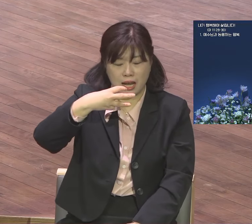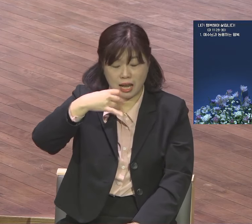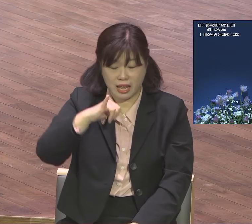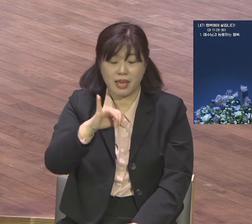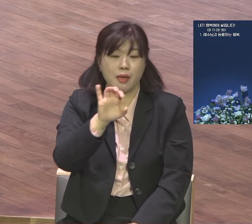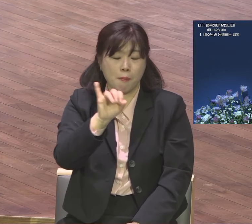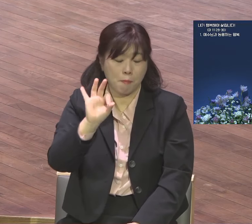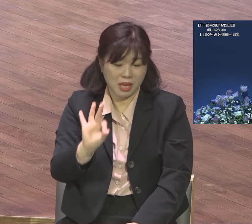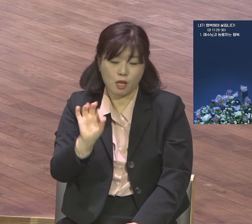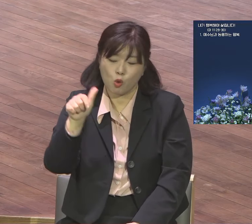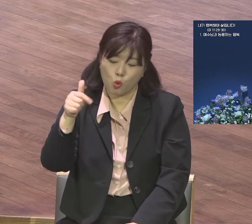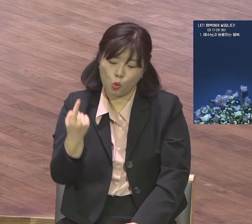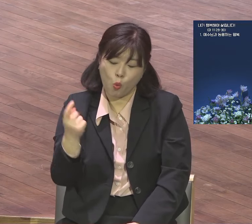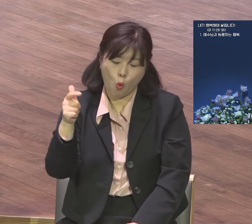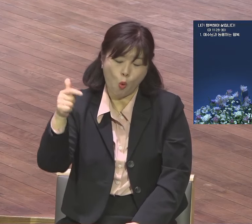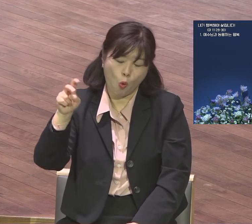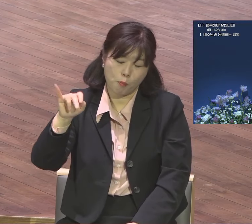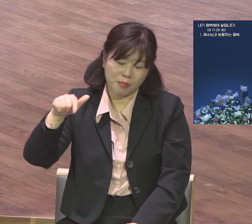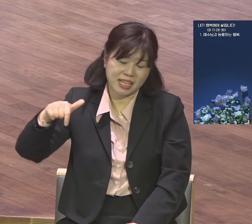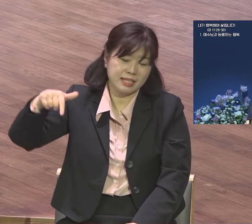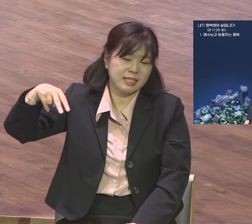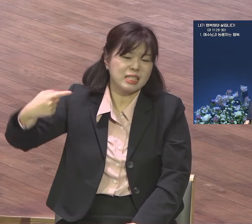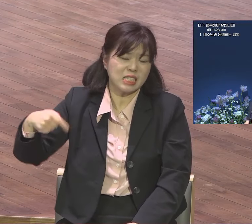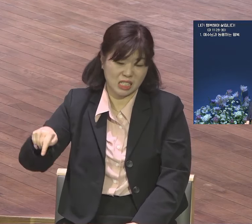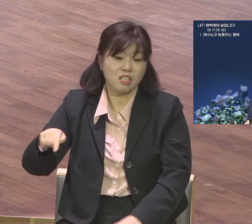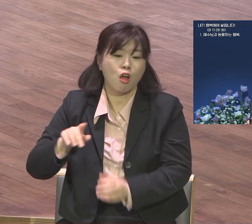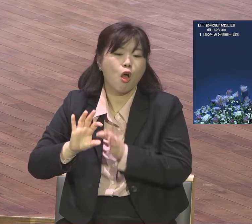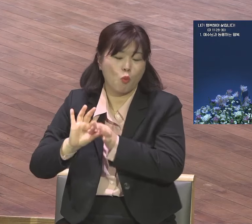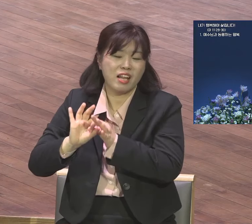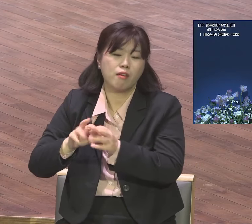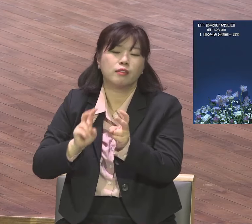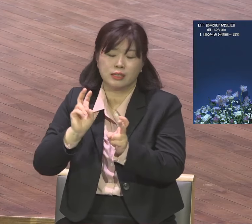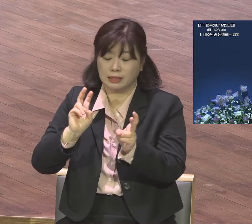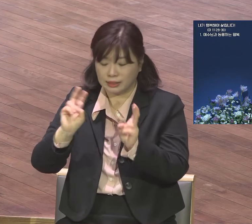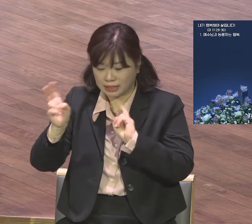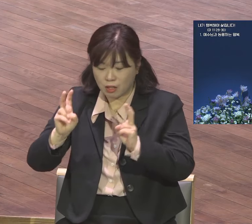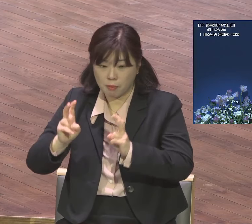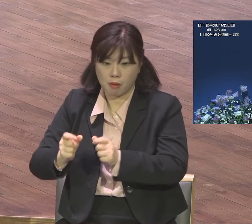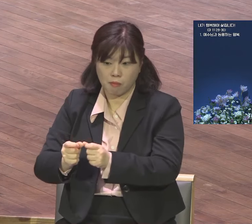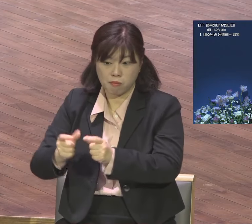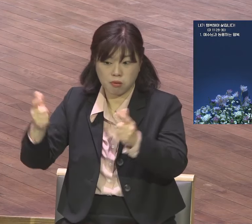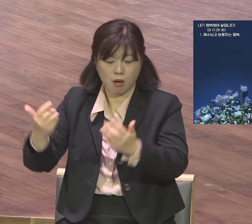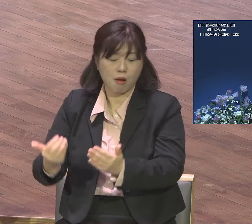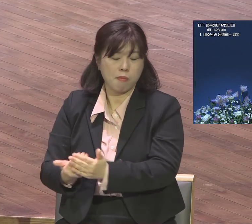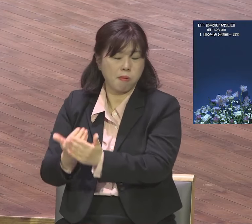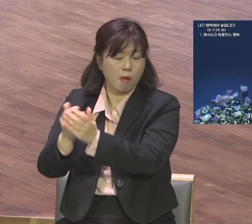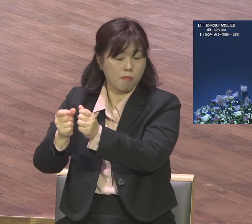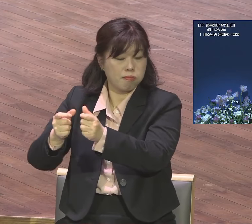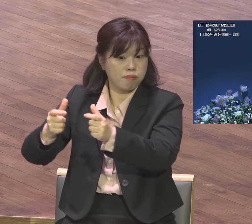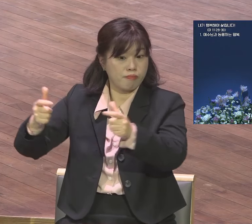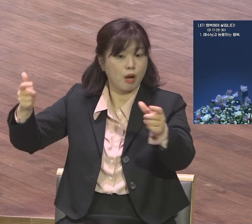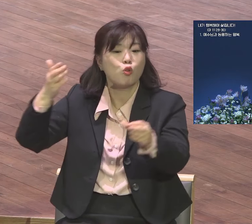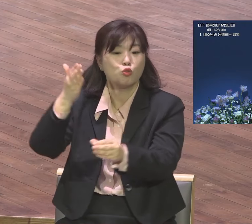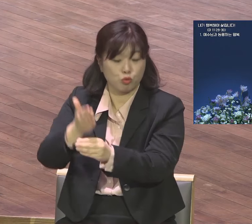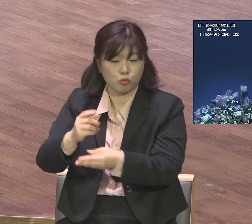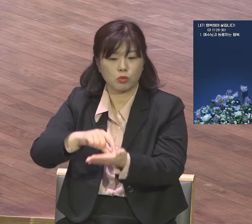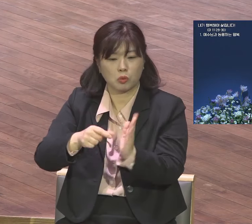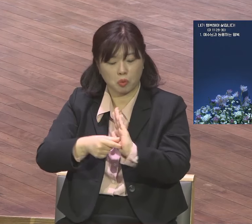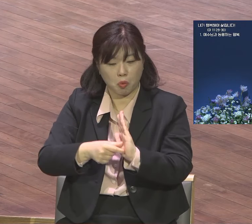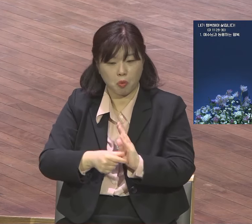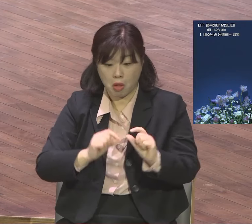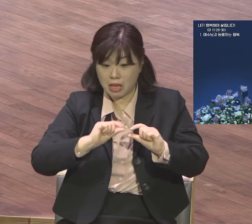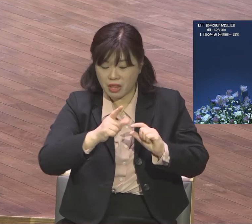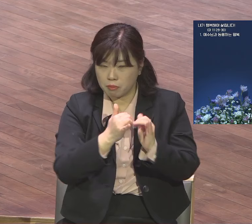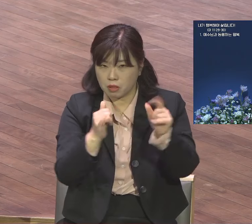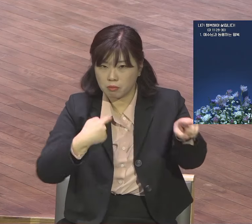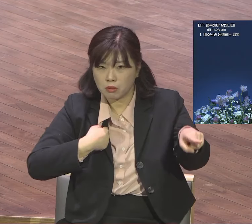좋겠다는 호소를 하는 분들이 너무나 많은 것입니다. 그런데 오늘 본문에 보면 예수님께서